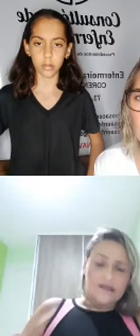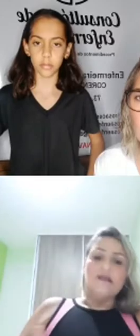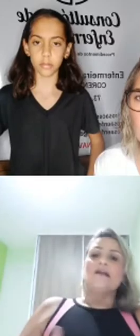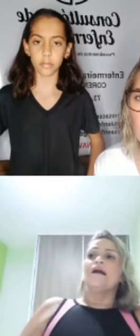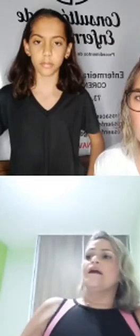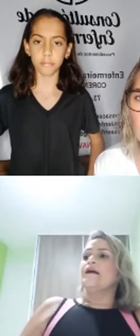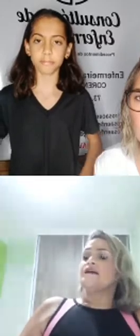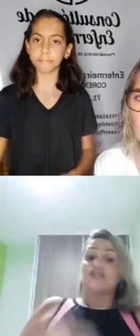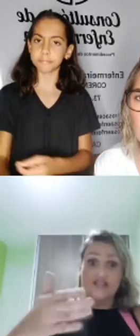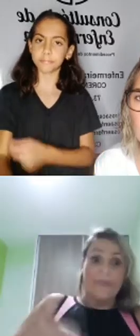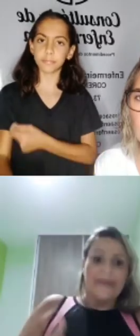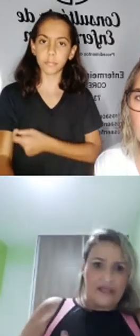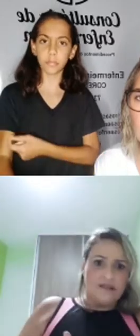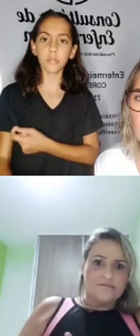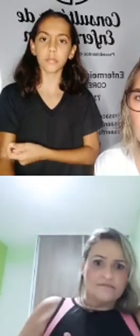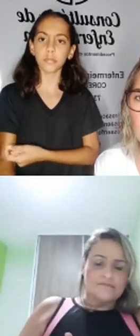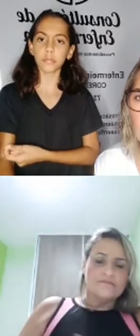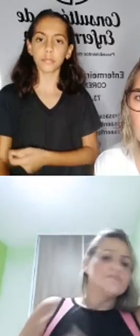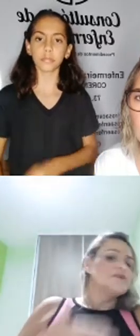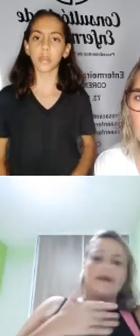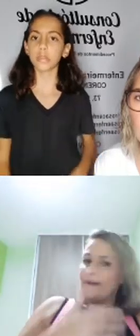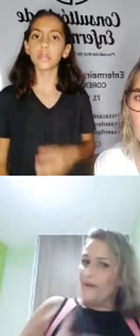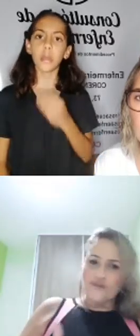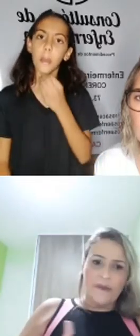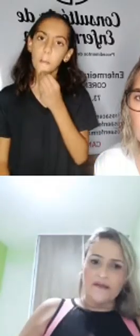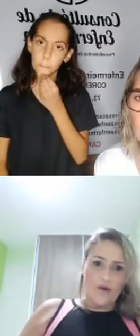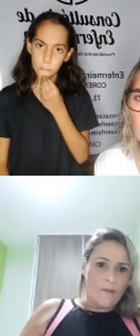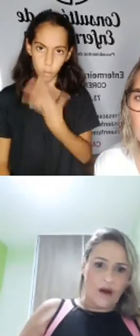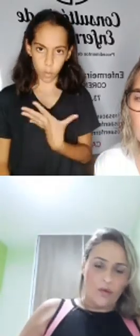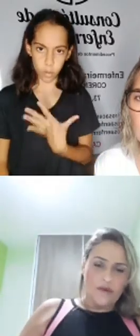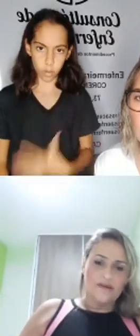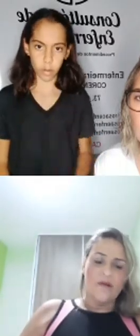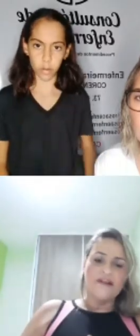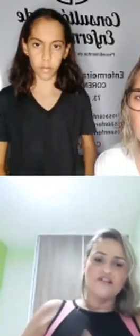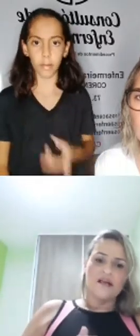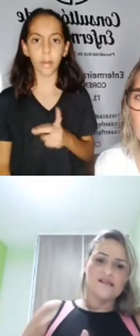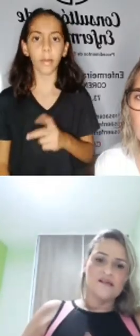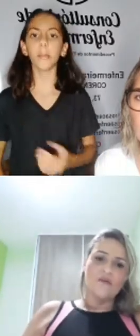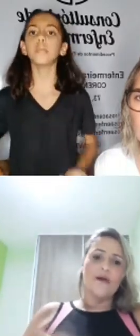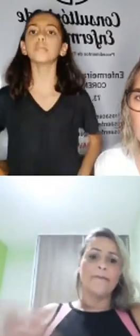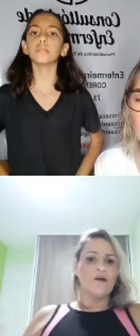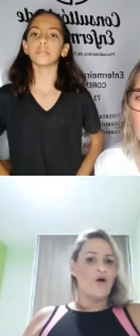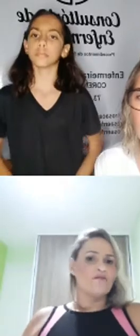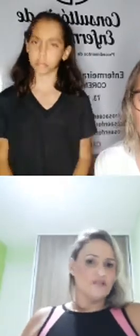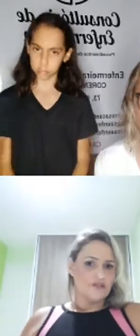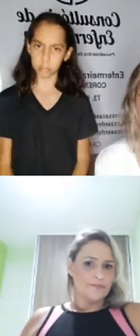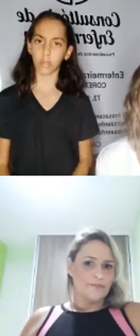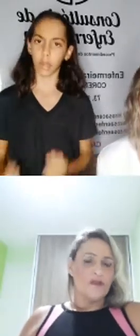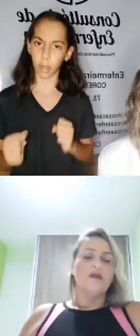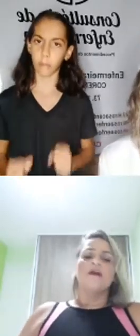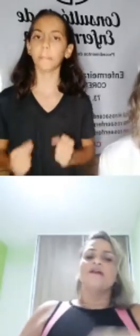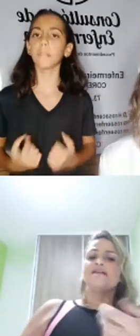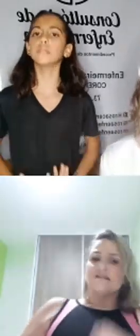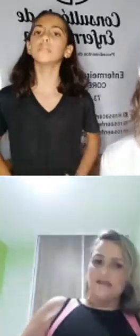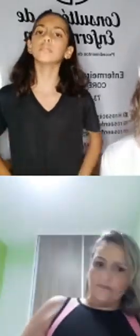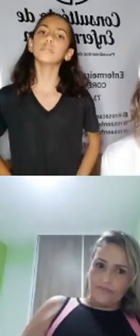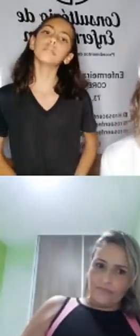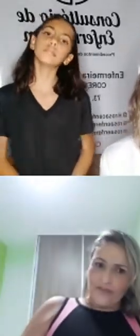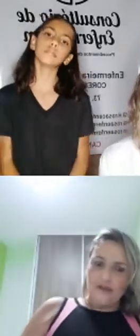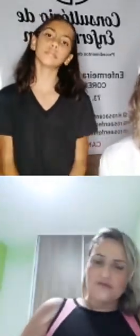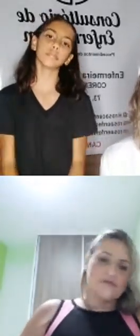internada, esteja bem, ela pode parir normal. Então, a indicação não é pelo Covid, e